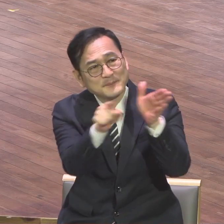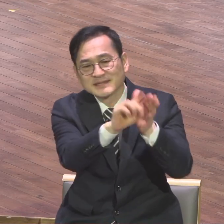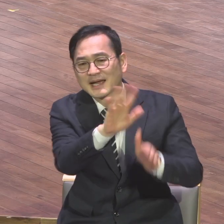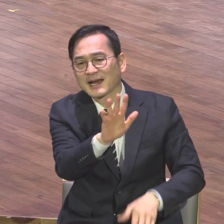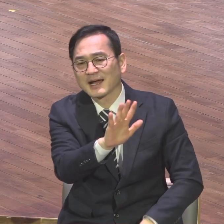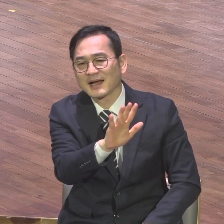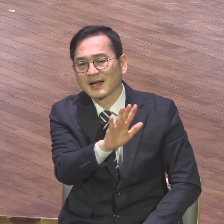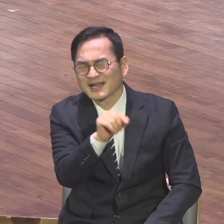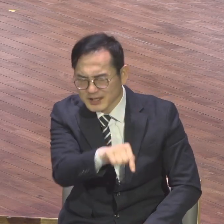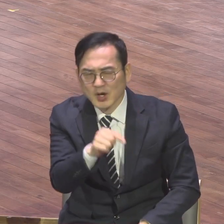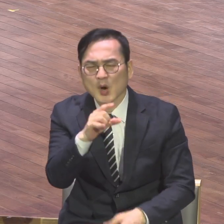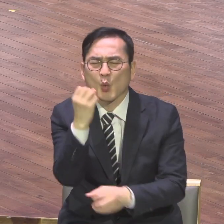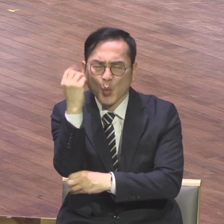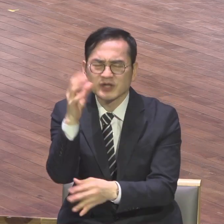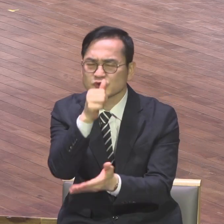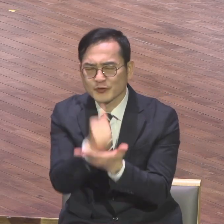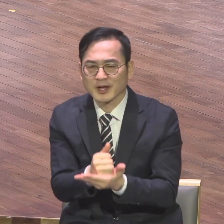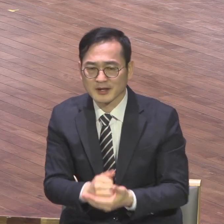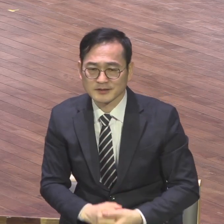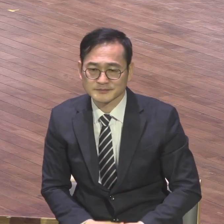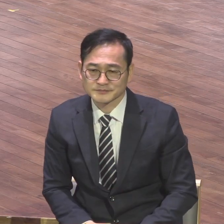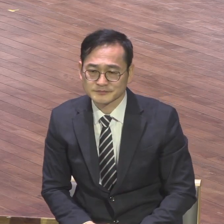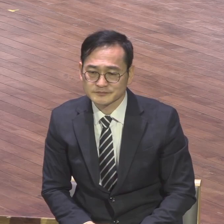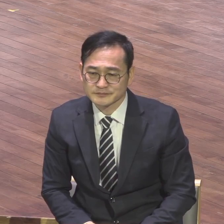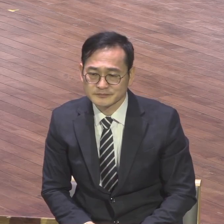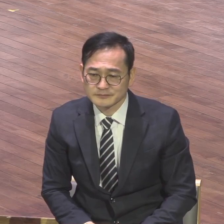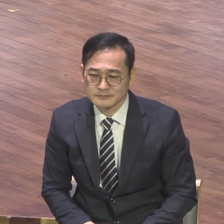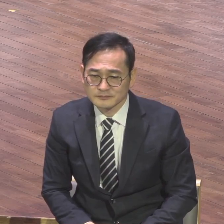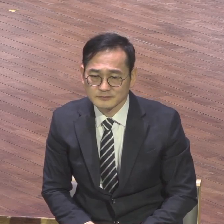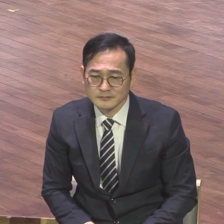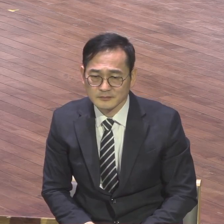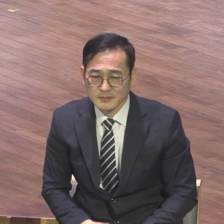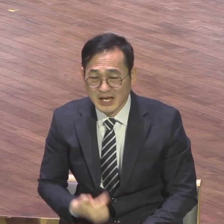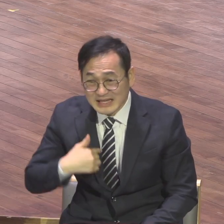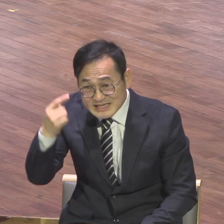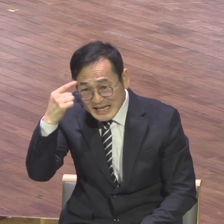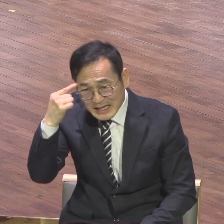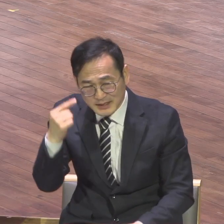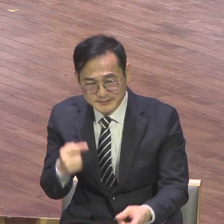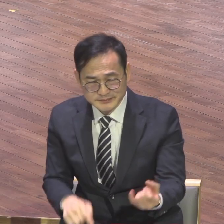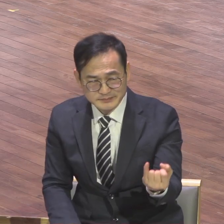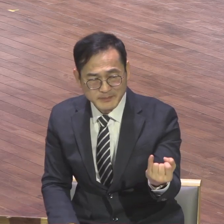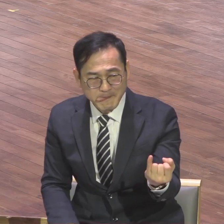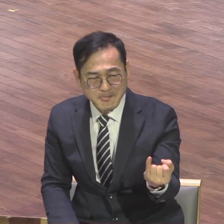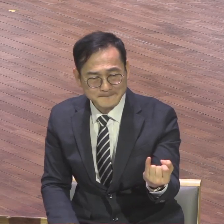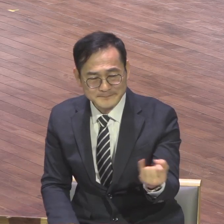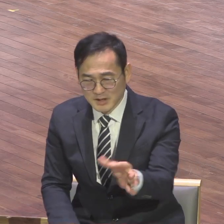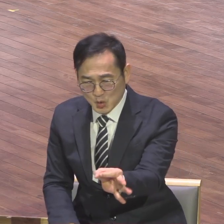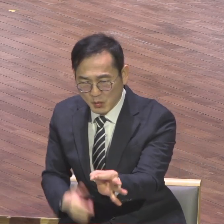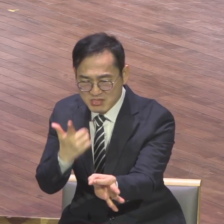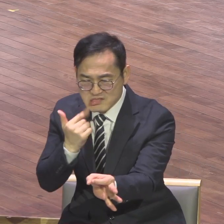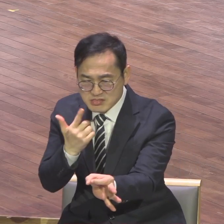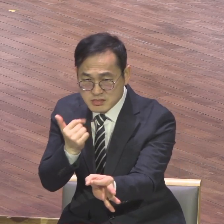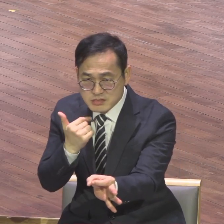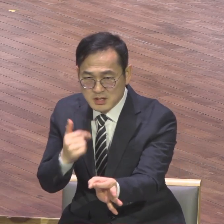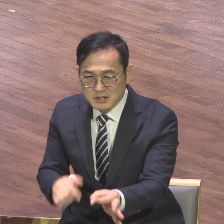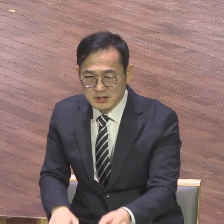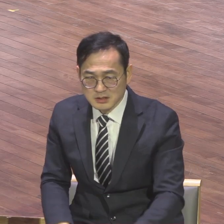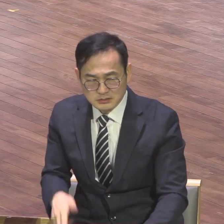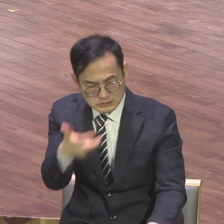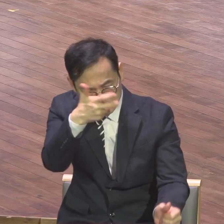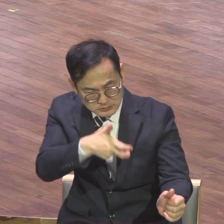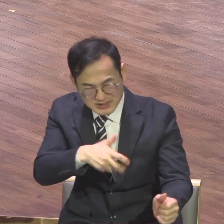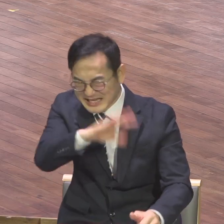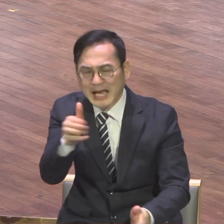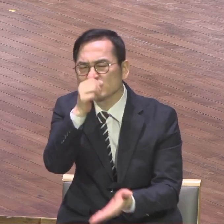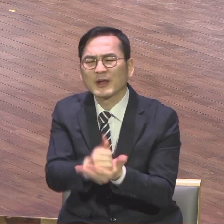예수를 믿으면 죄 안 진 사람 어디 있어요? 눈만 뜨면 짓는 게 죄인데, 생각도 죄인데, 생각도. 눈빛도 난 미워하면 눈 홀키는 것도 죄라 그랬어요.